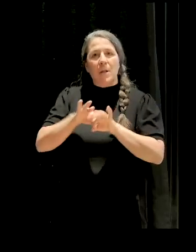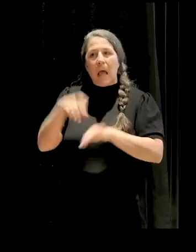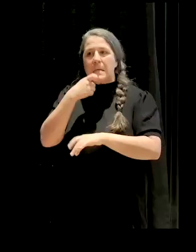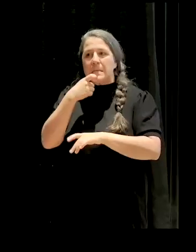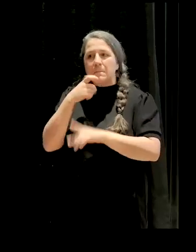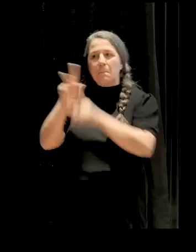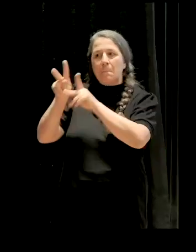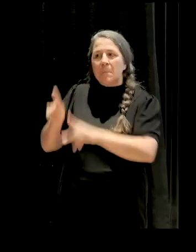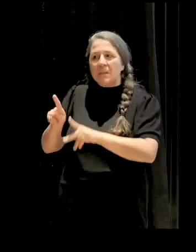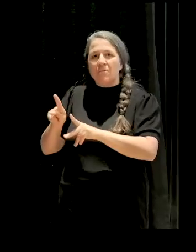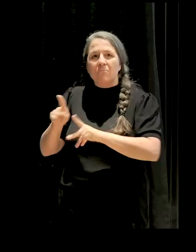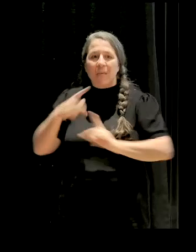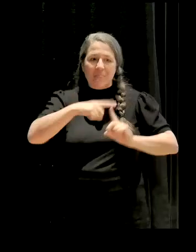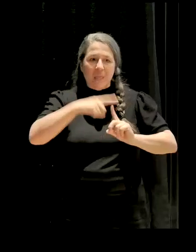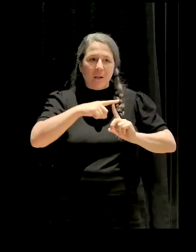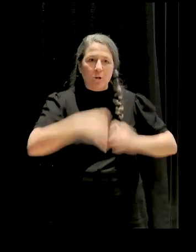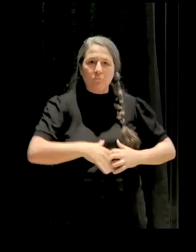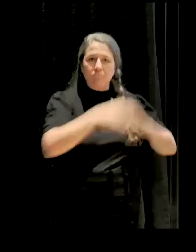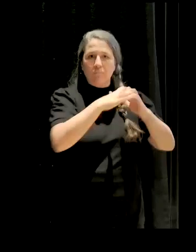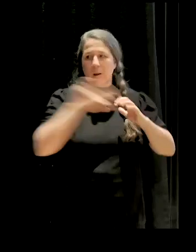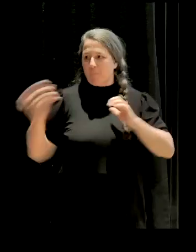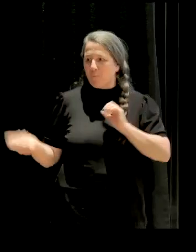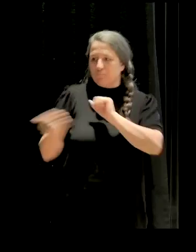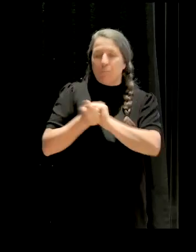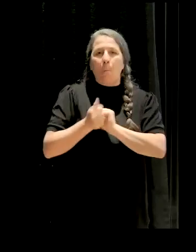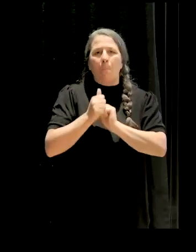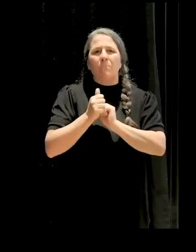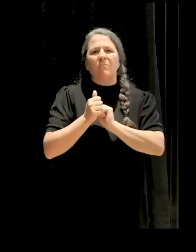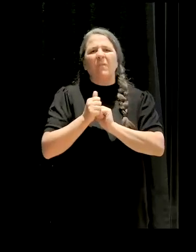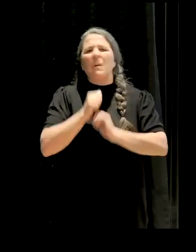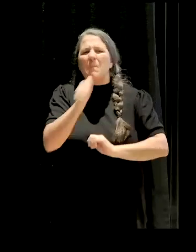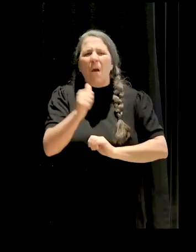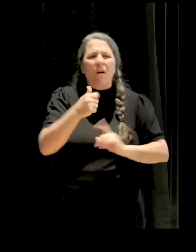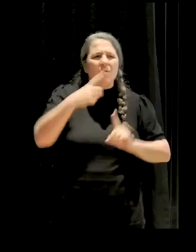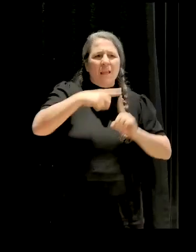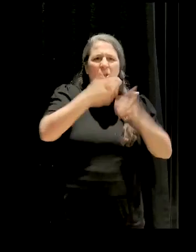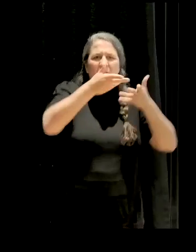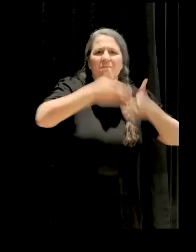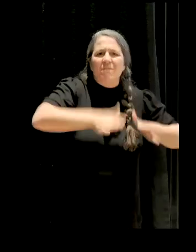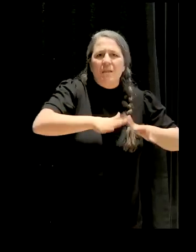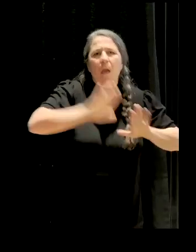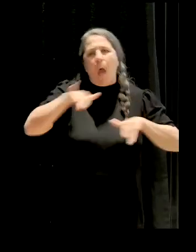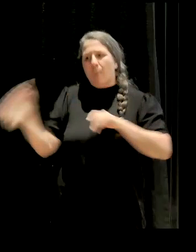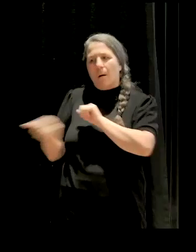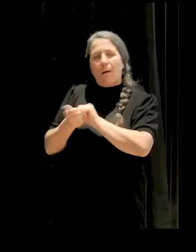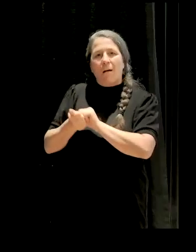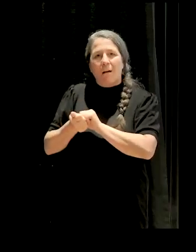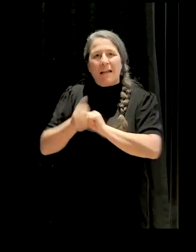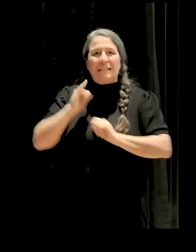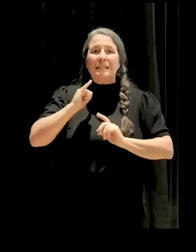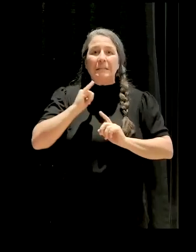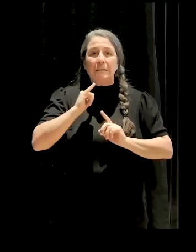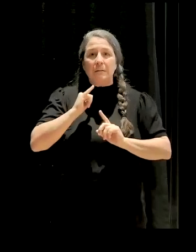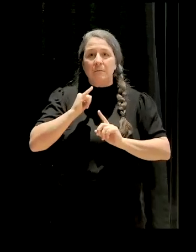la conception de la technologie. Donc, pas quand la technologie est déjà prête. Si on fait pas ça, dans le fond, on court le risque de développer une technologie